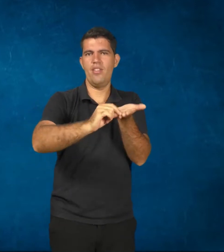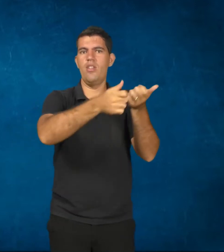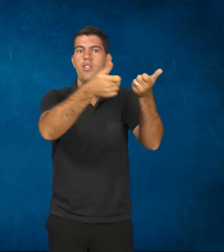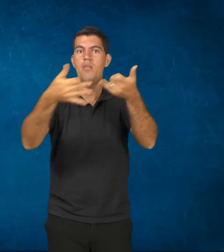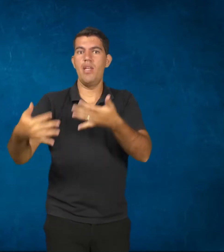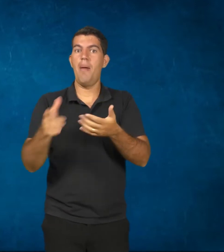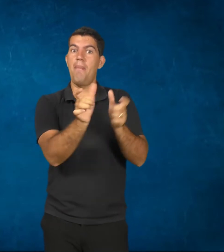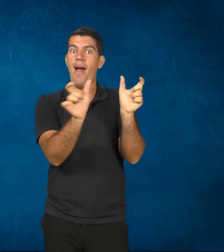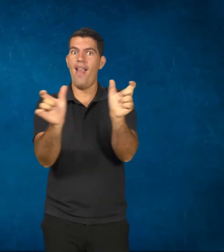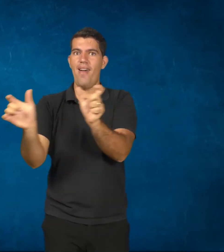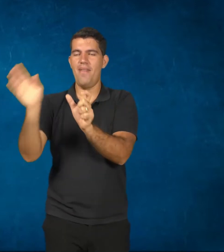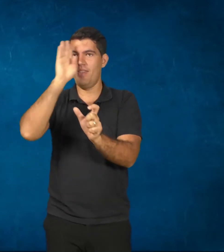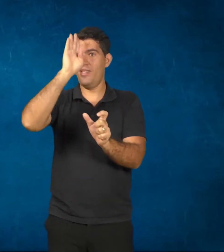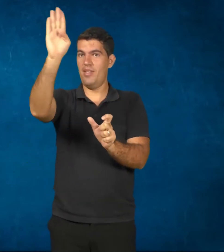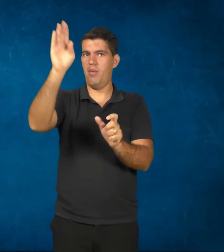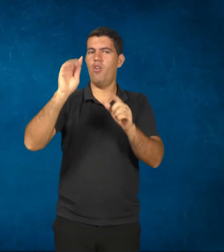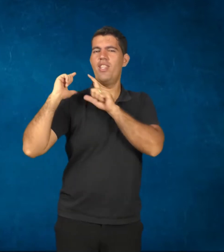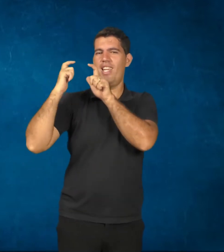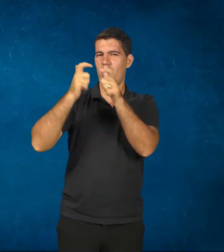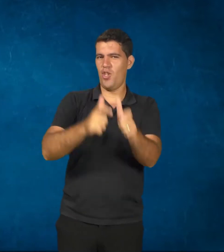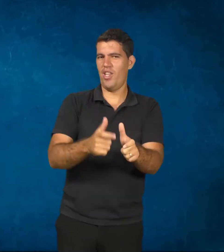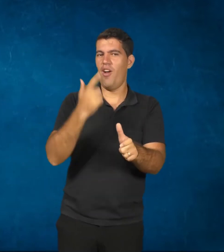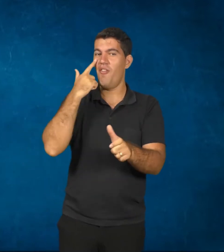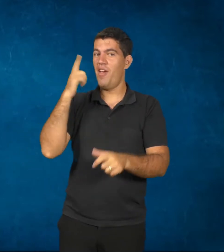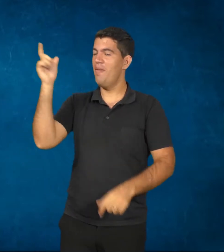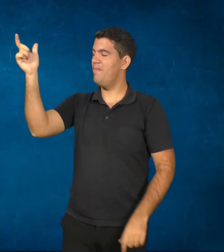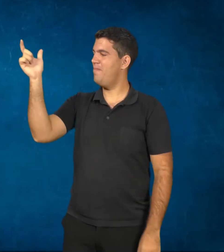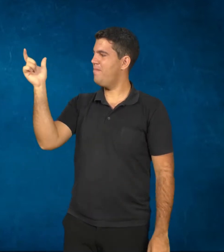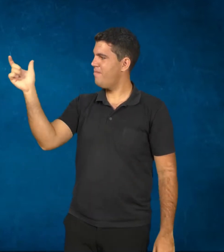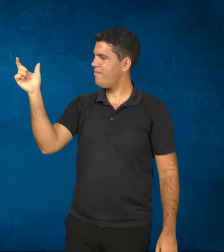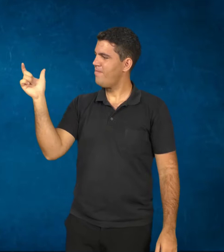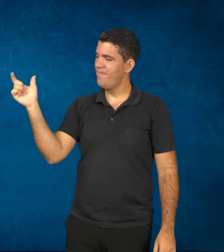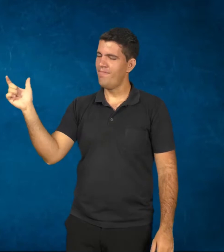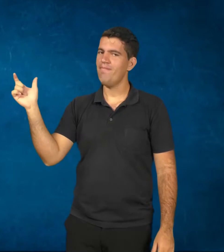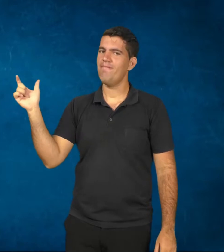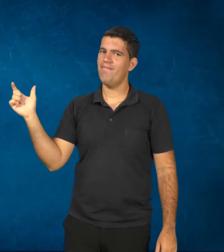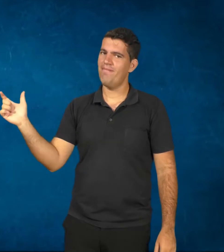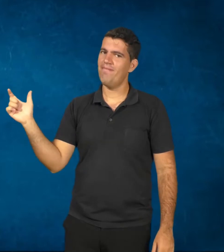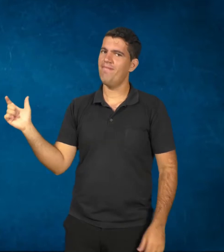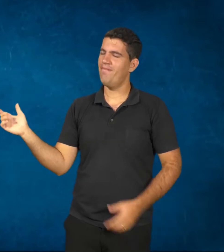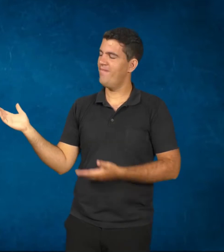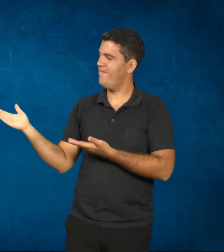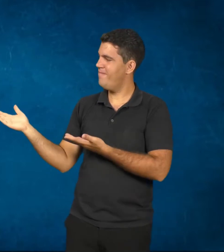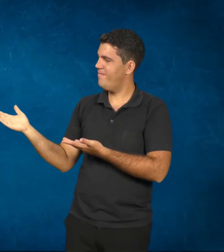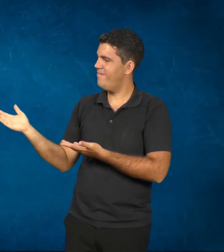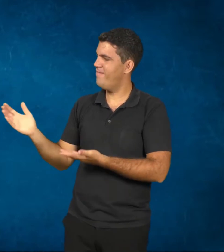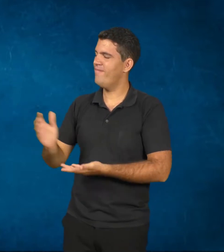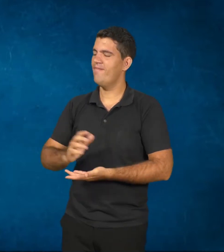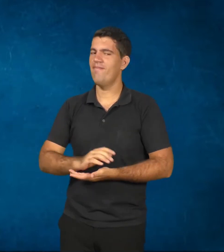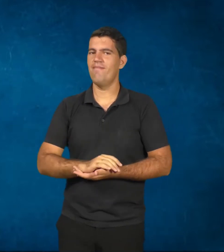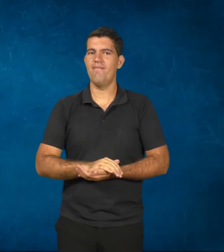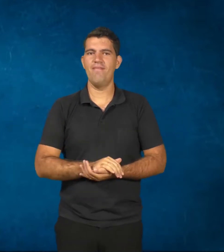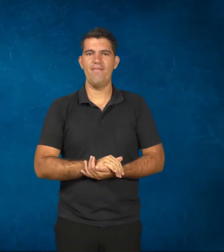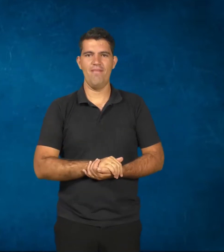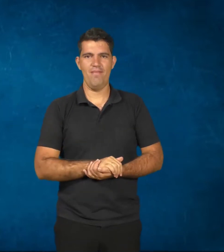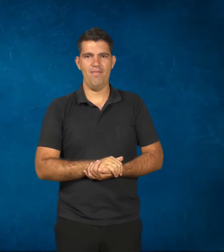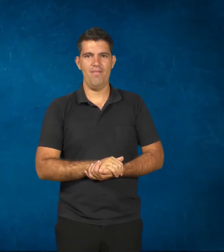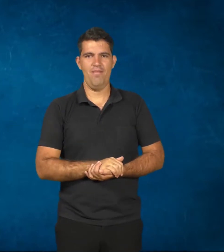cada teoria. Teorias tradicionais: ensino, aprendizagem, avaliação, metodologia,